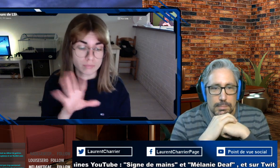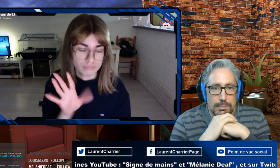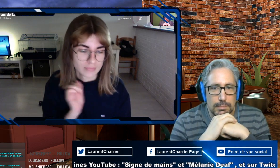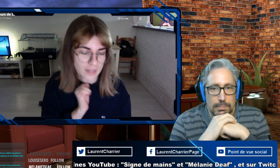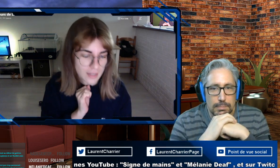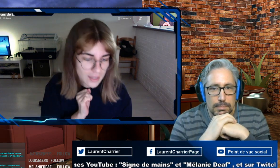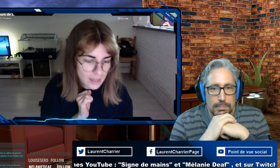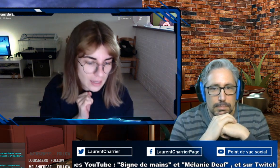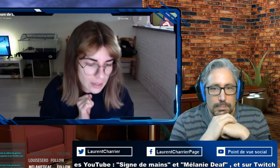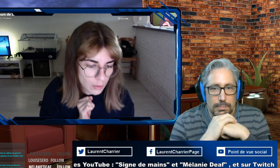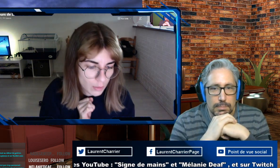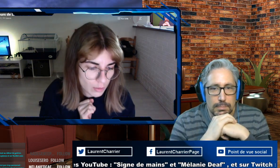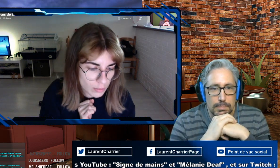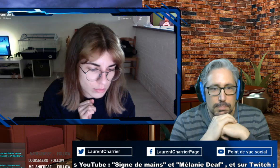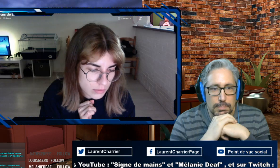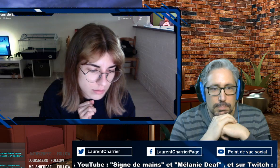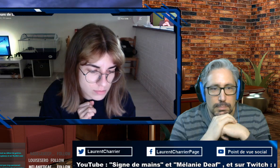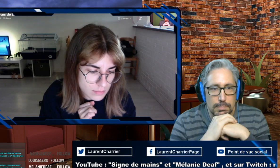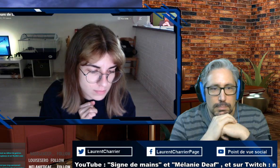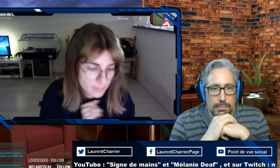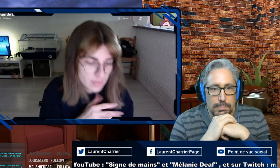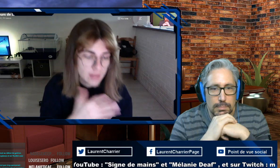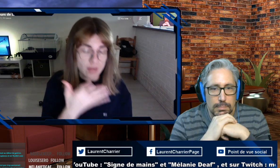personnel. Alors,